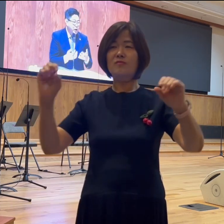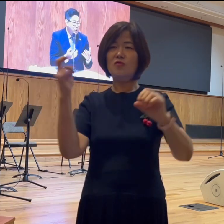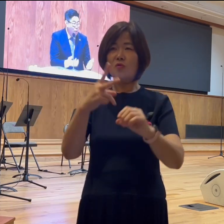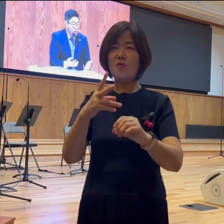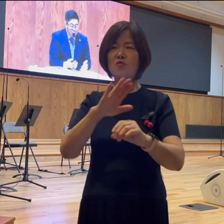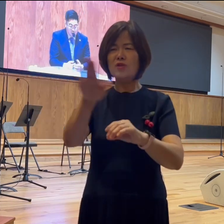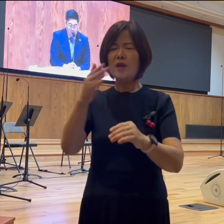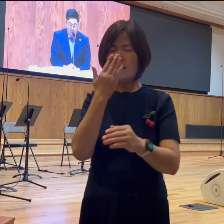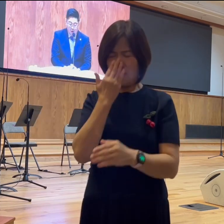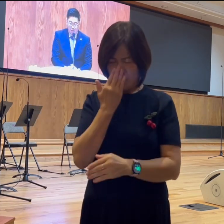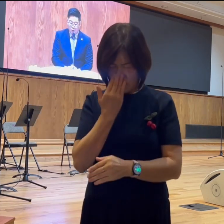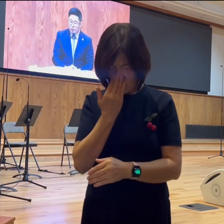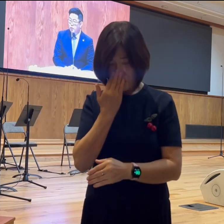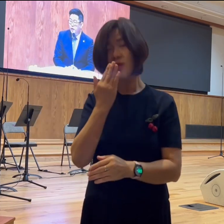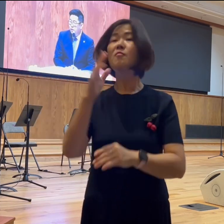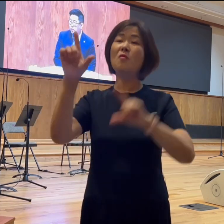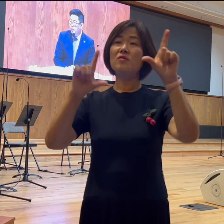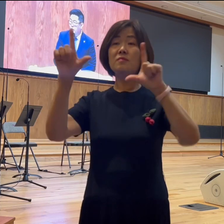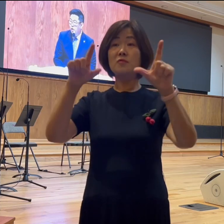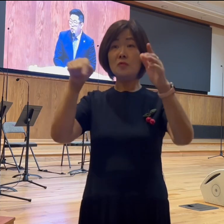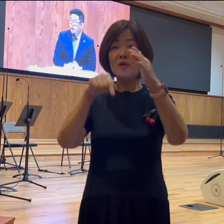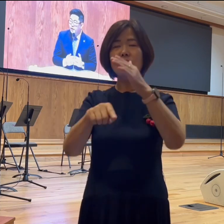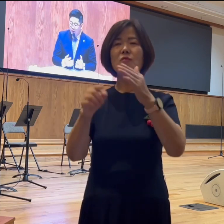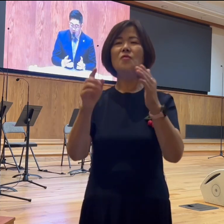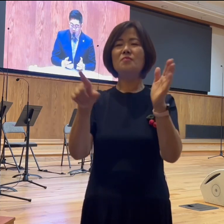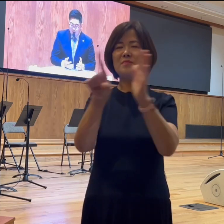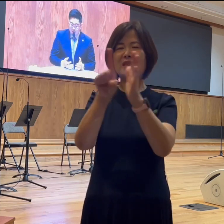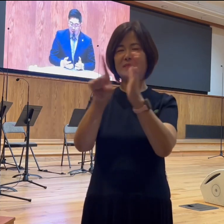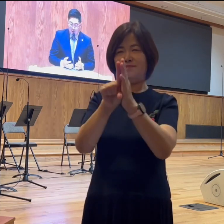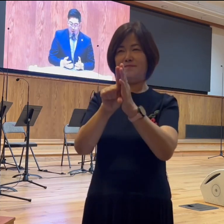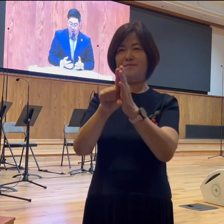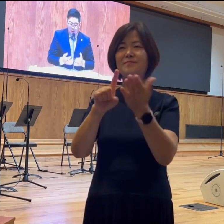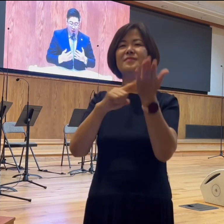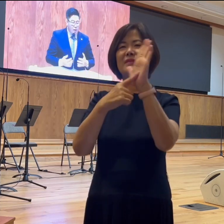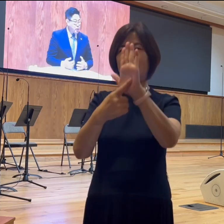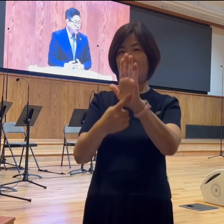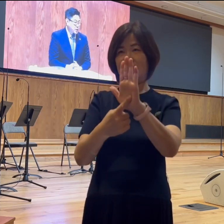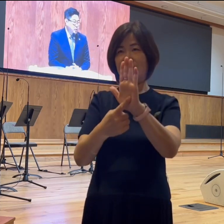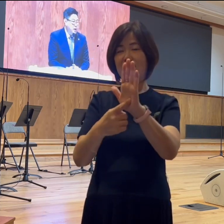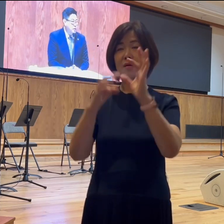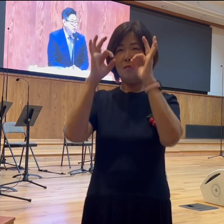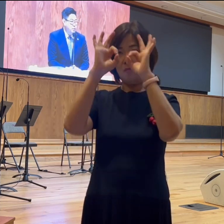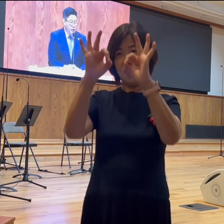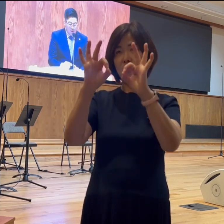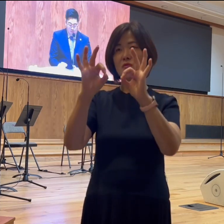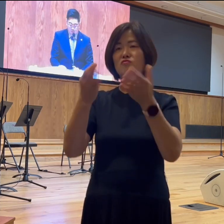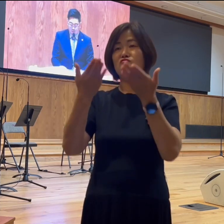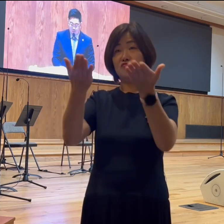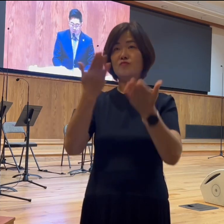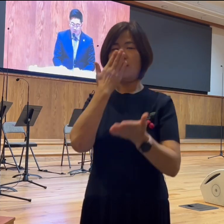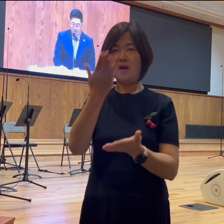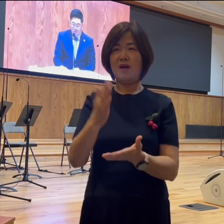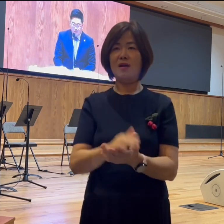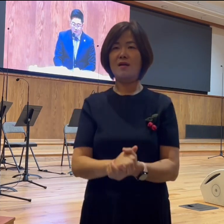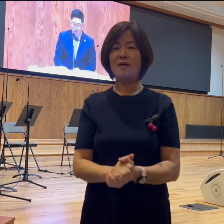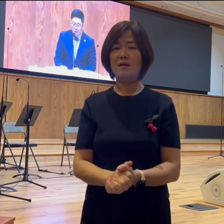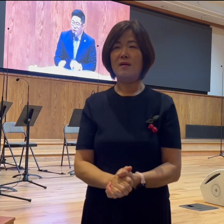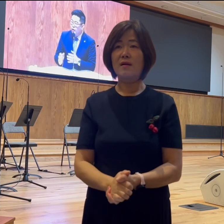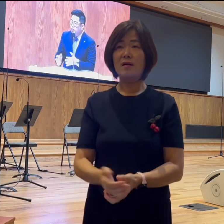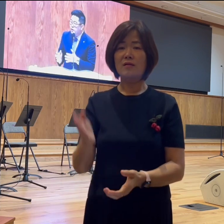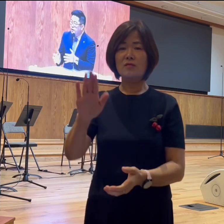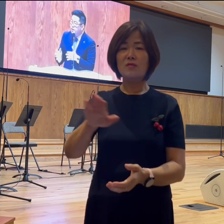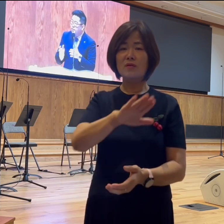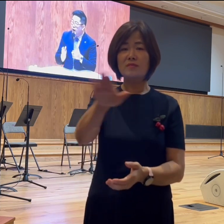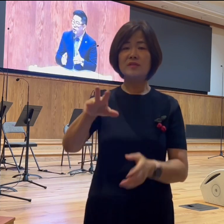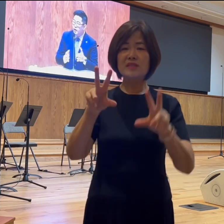우리의 겸손의 모습 속에서도 우리의 신앙이 나타나 보여지기도 할 것입니다. 그리고 여러분,